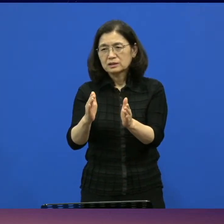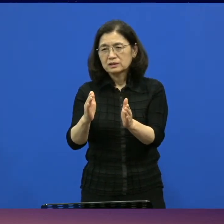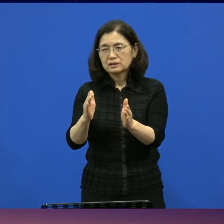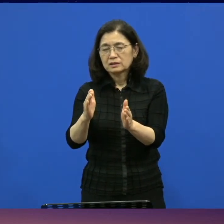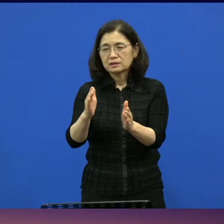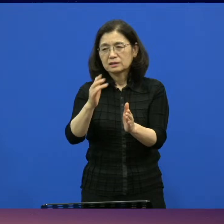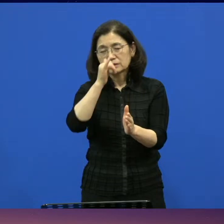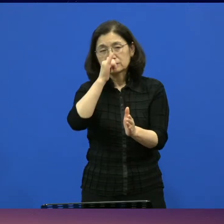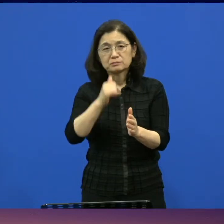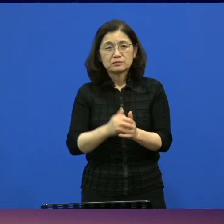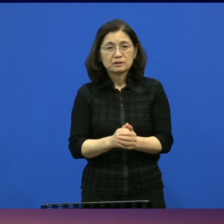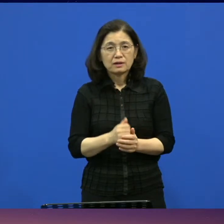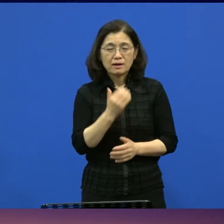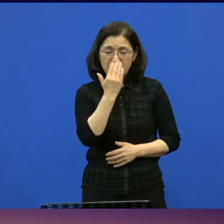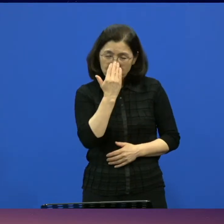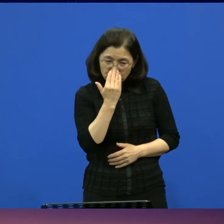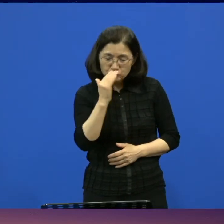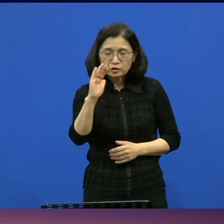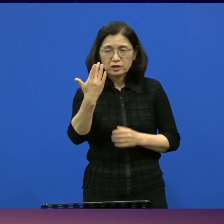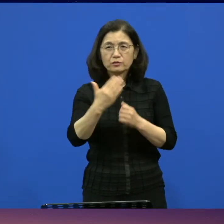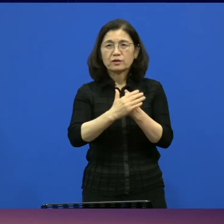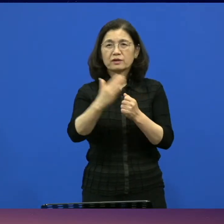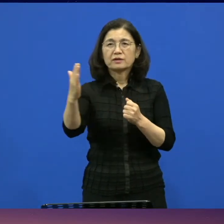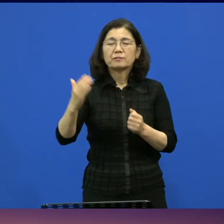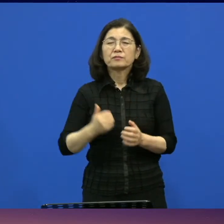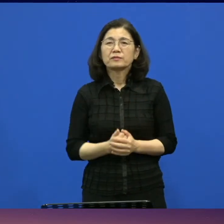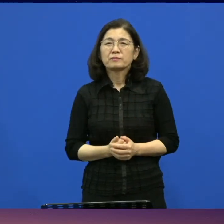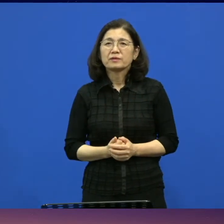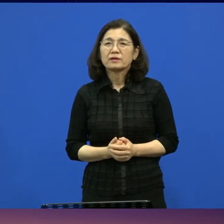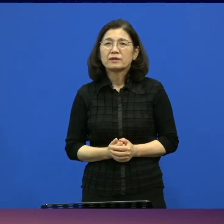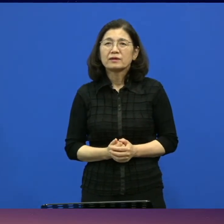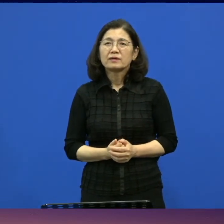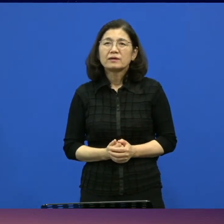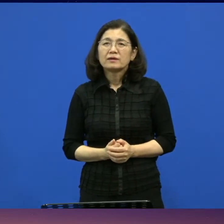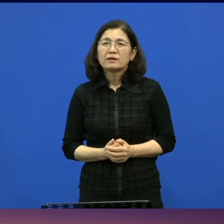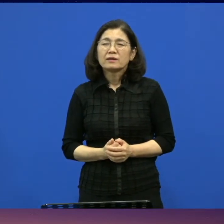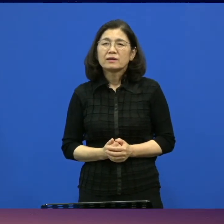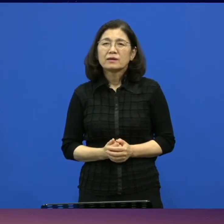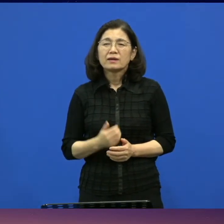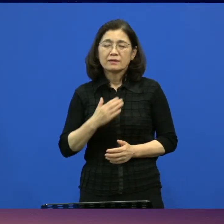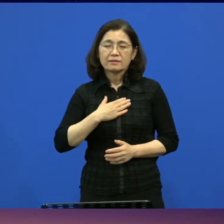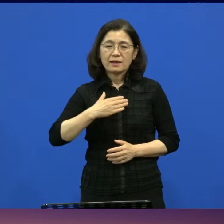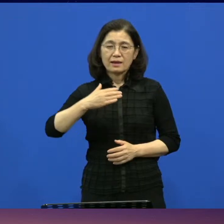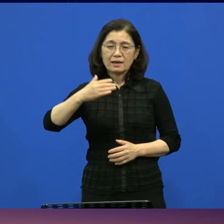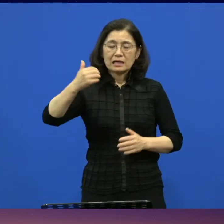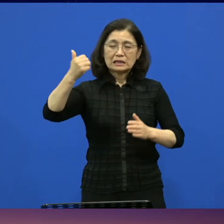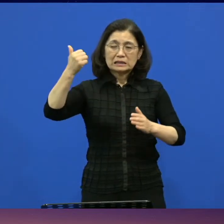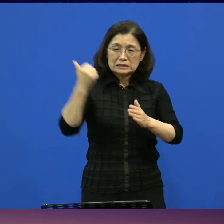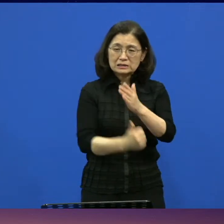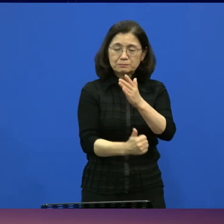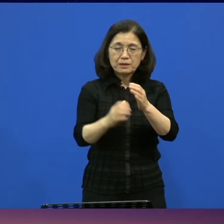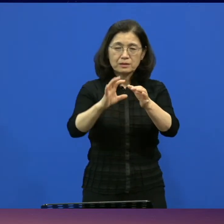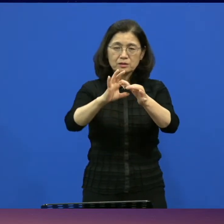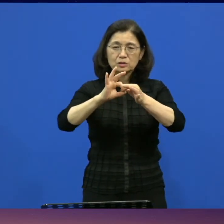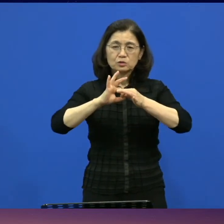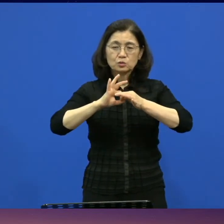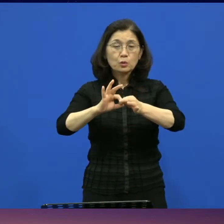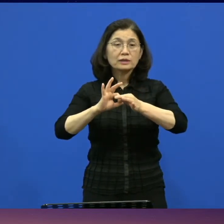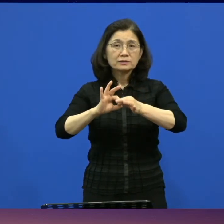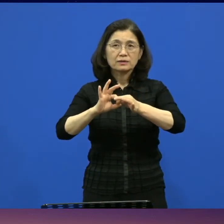높아진 산을 깎아내리고 평지를 만드는 작업, 그게 실패예요. 우리의 실패를 통하여 우리는 결코 우리의